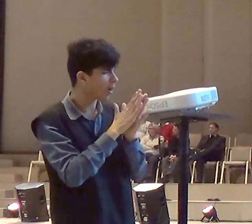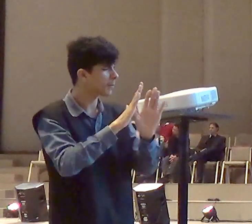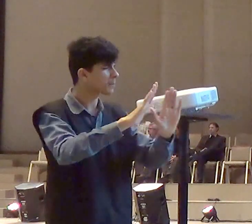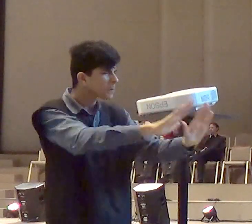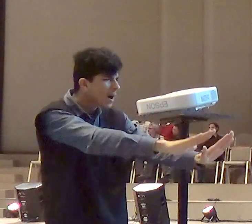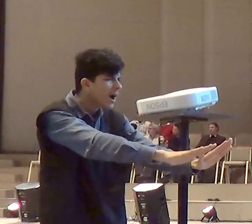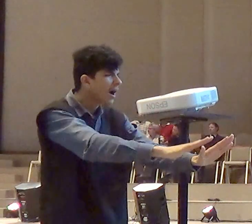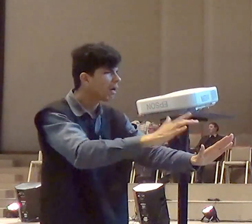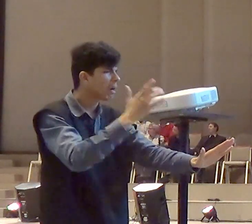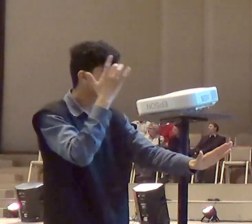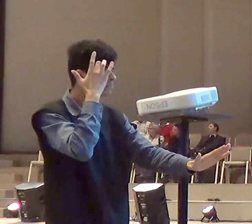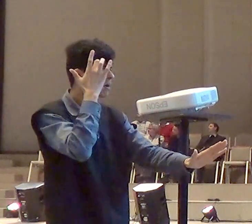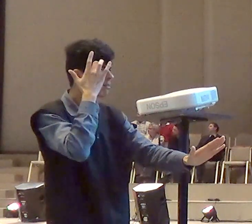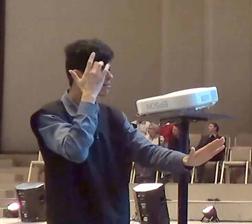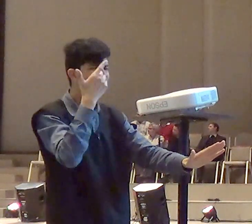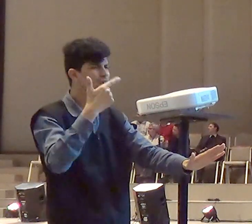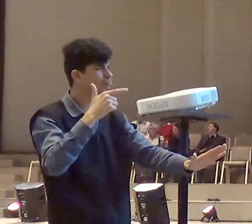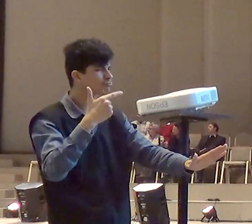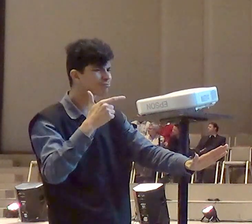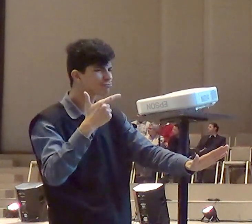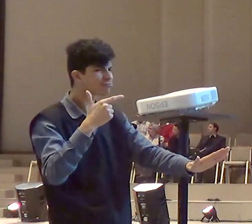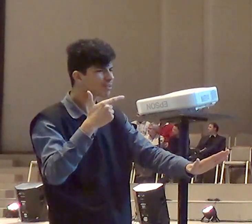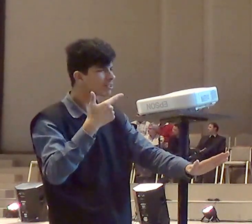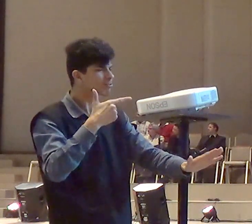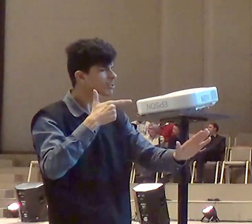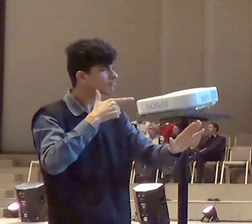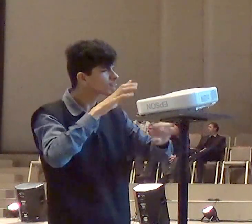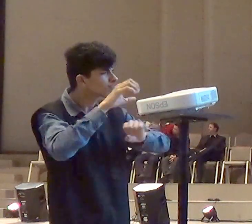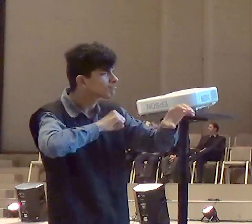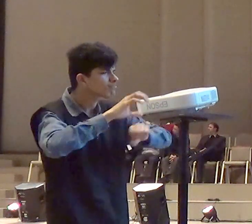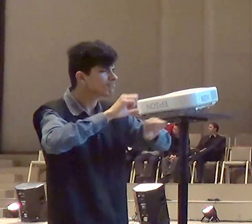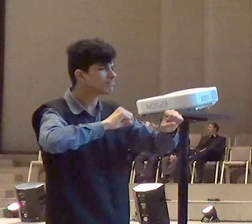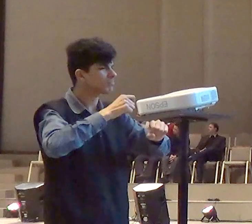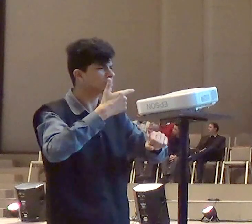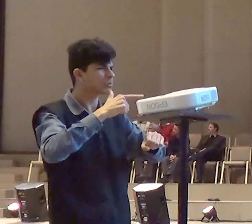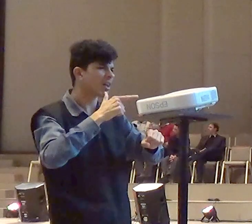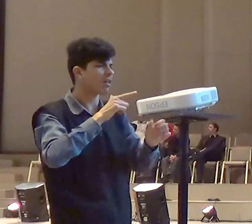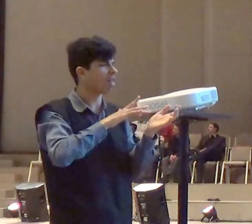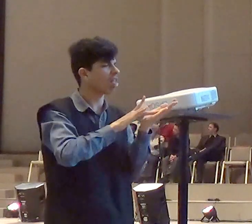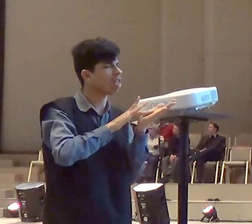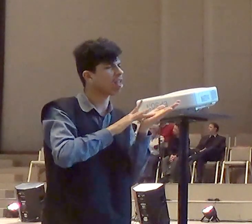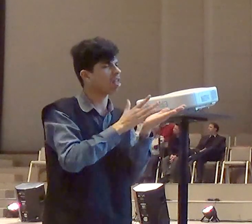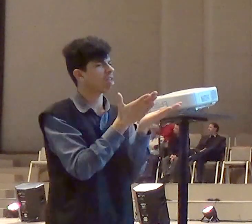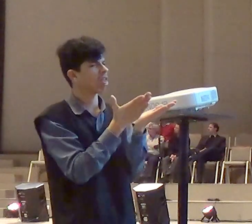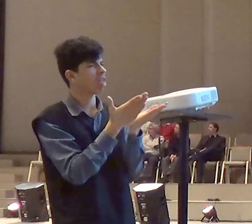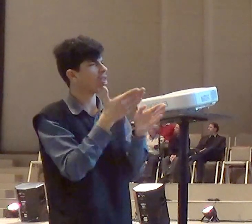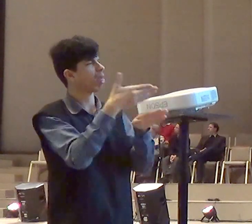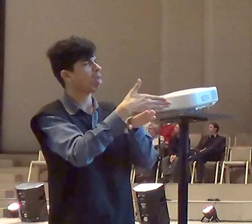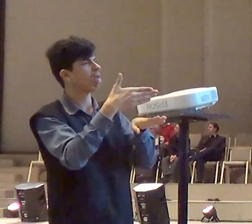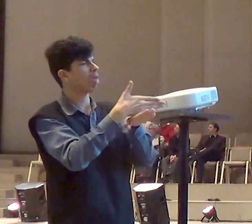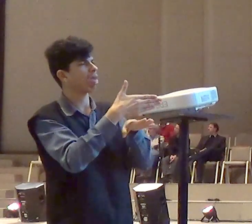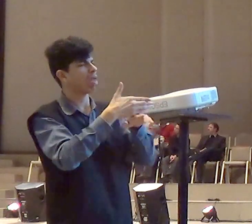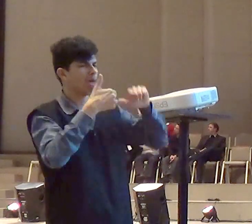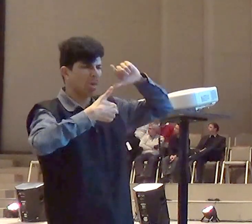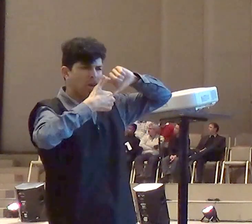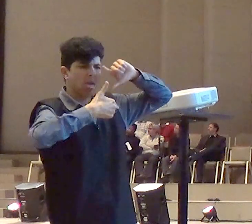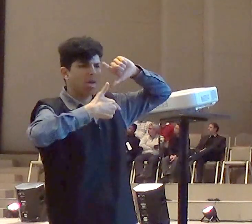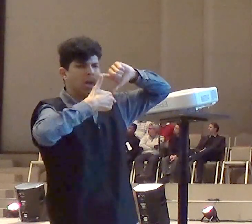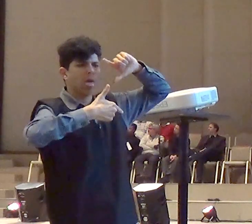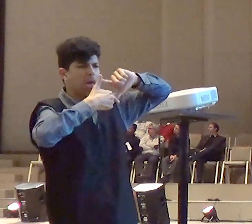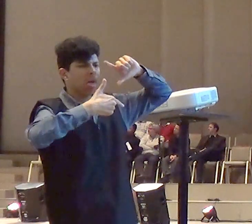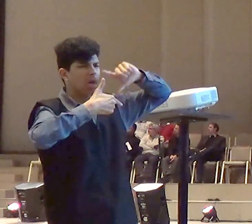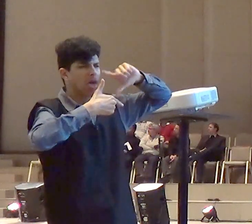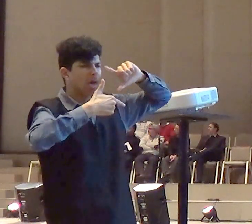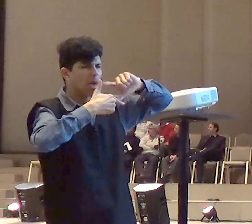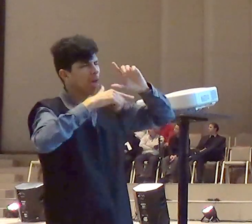mas o seu coração está longe de mim a religião que eles praticam não passa de doutrinas e ensinamentos